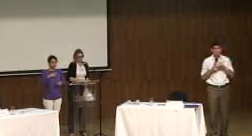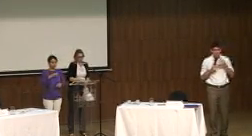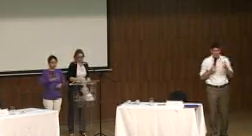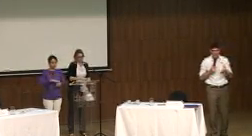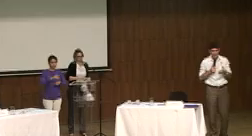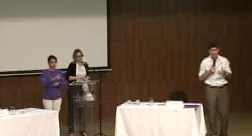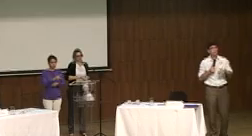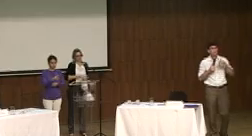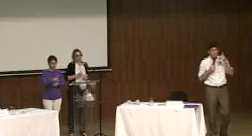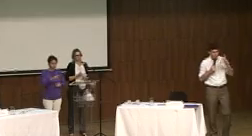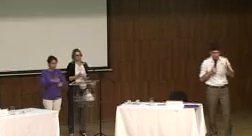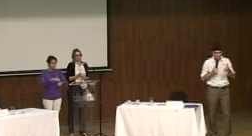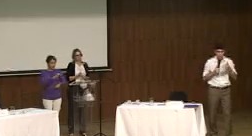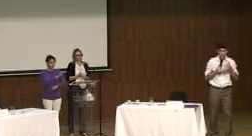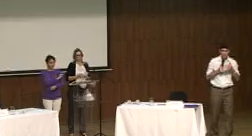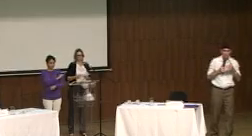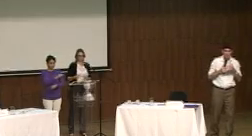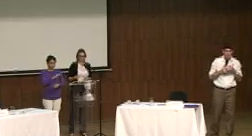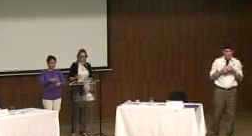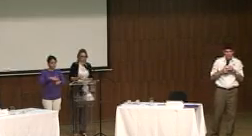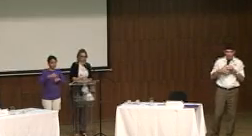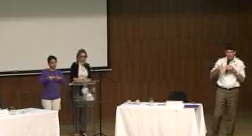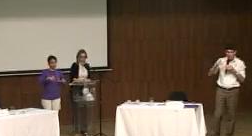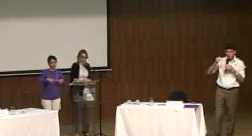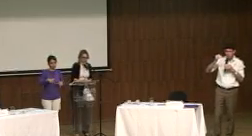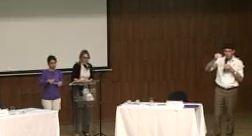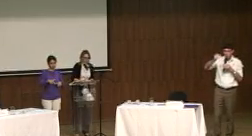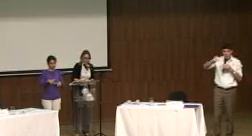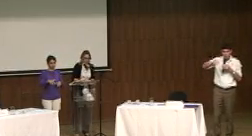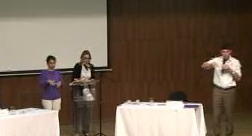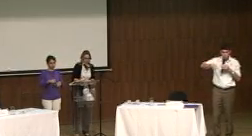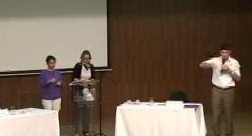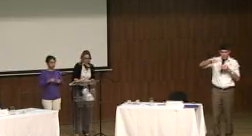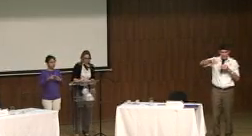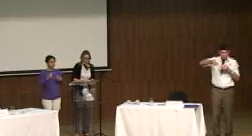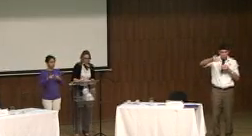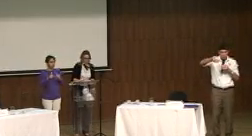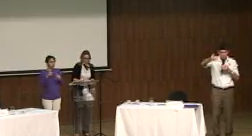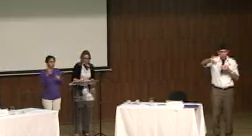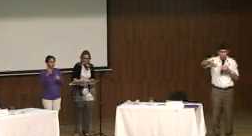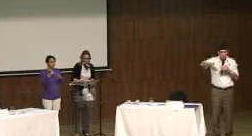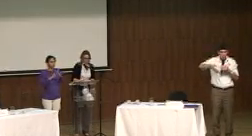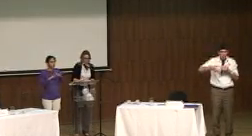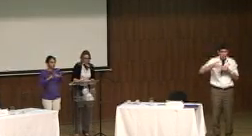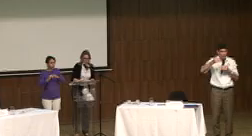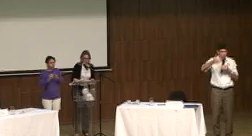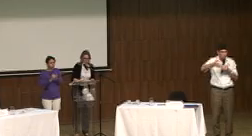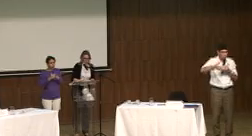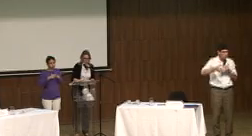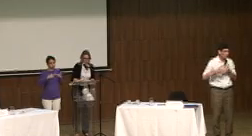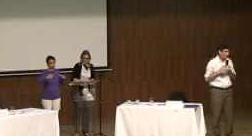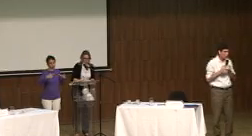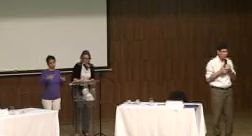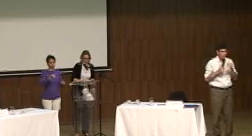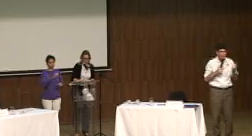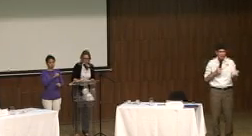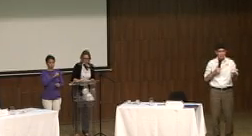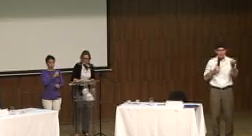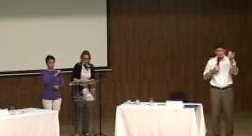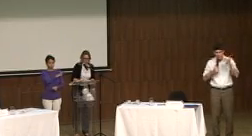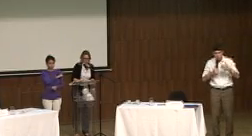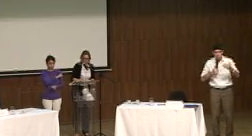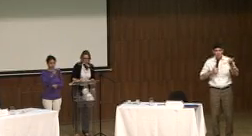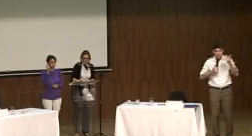docentes e mais técnicos, mais funções. Na medida em que o Instituto vai consolidando os seus números de alunos, ele pode